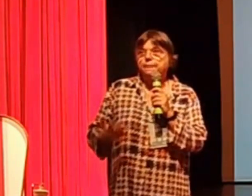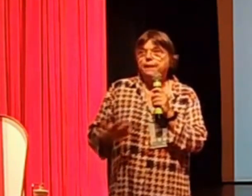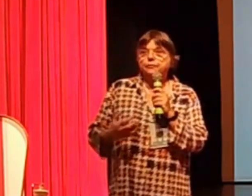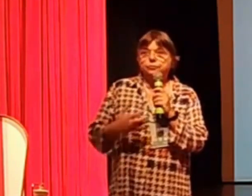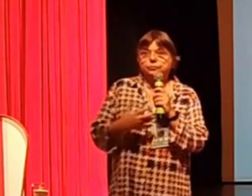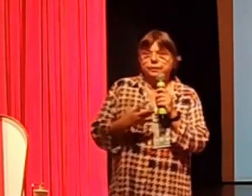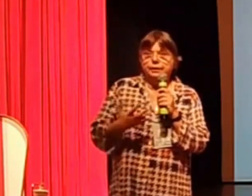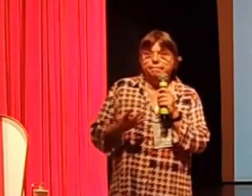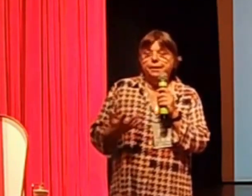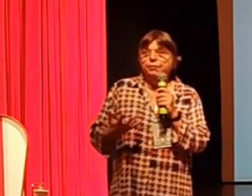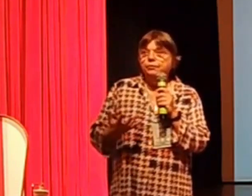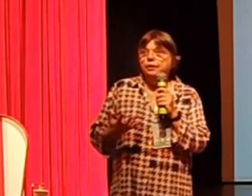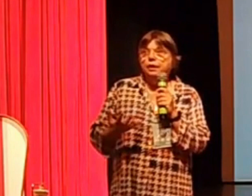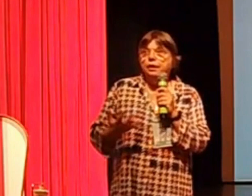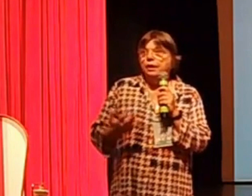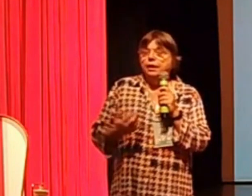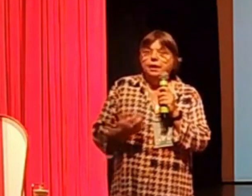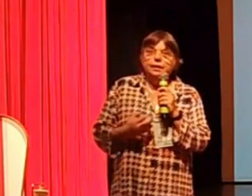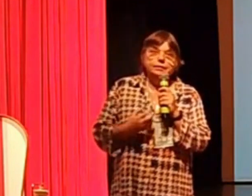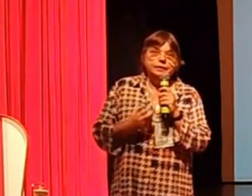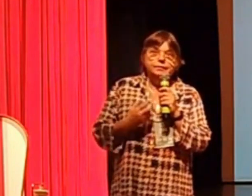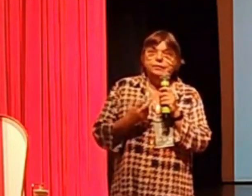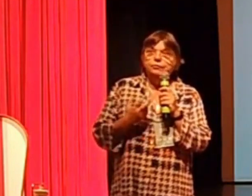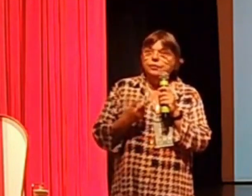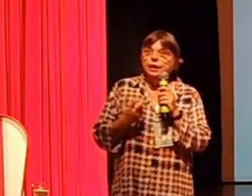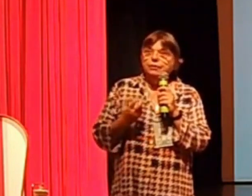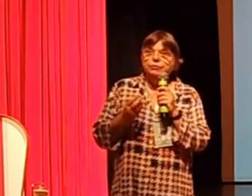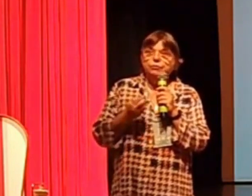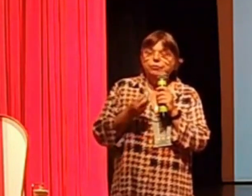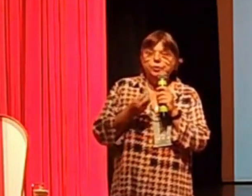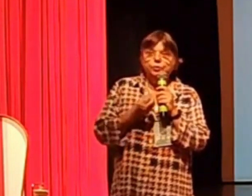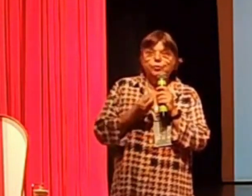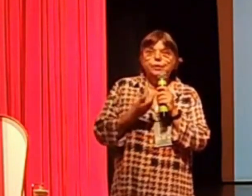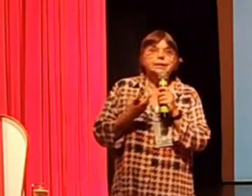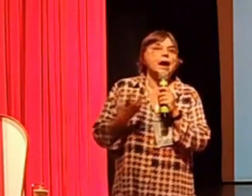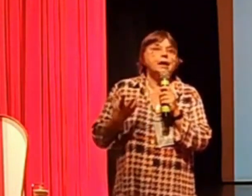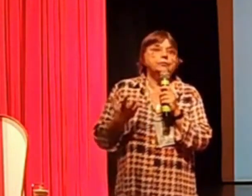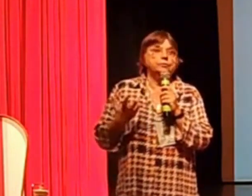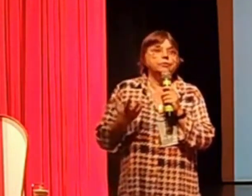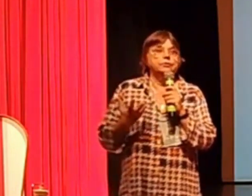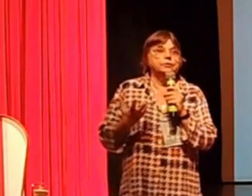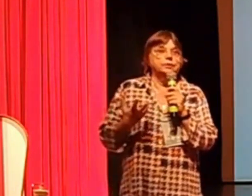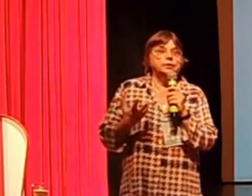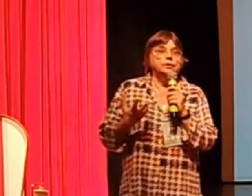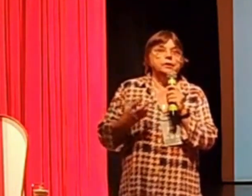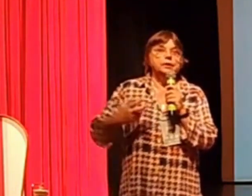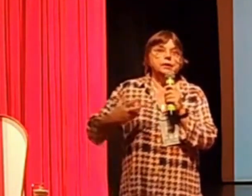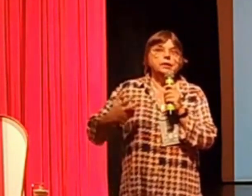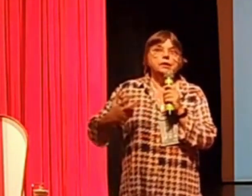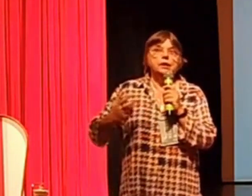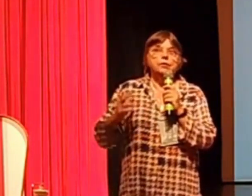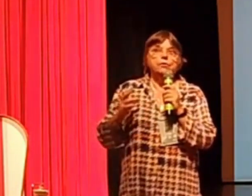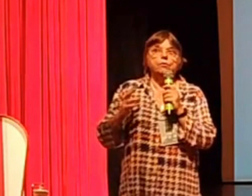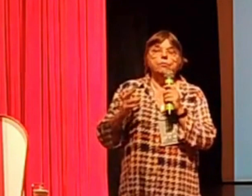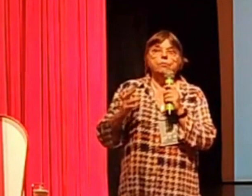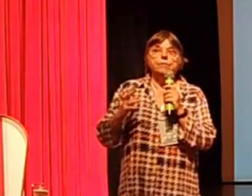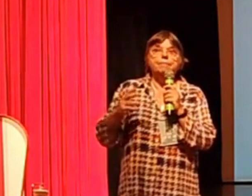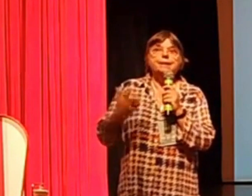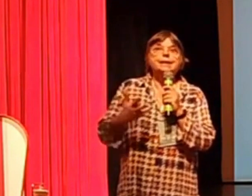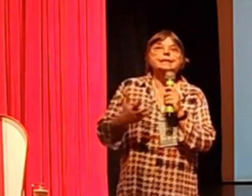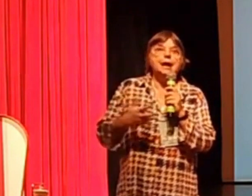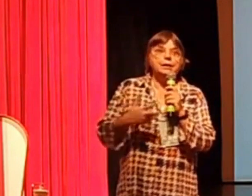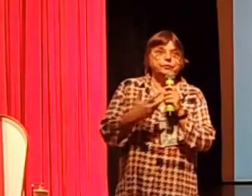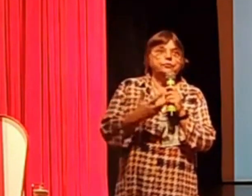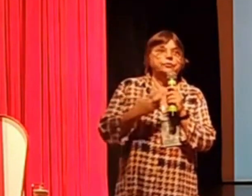adolescente, né, do terapeuta, ele tem que ser um diálogo com muito cuidado, né, e com